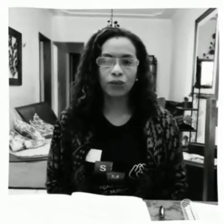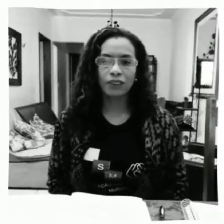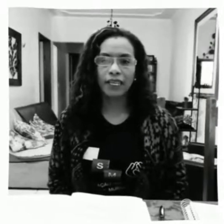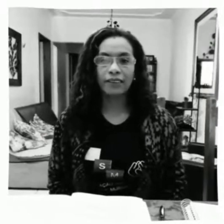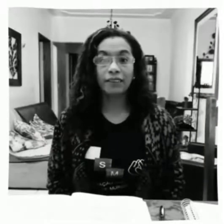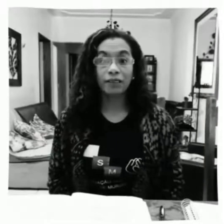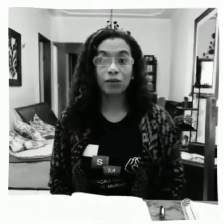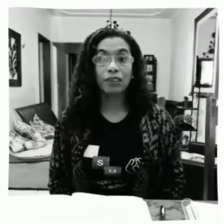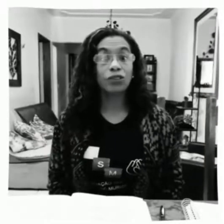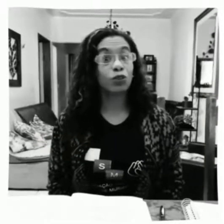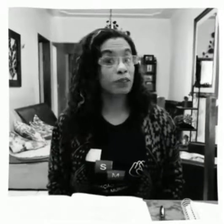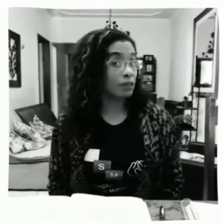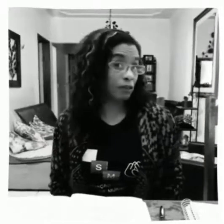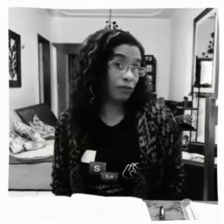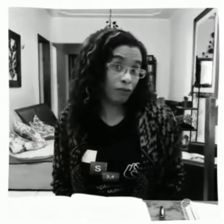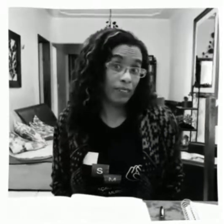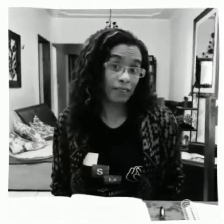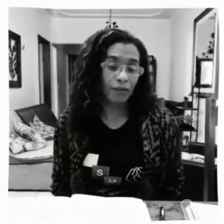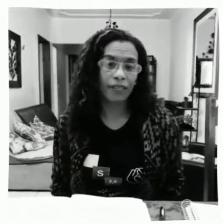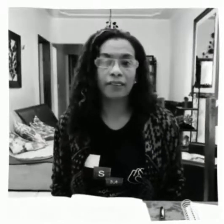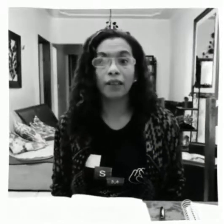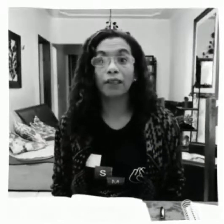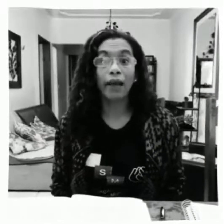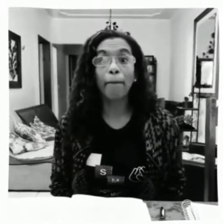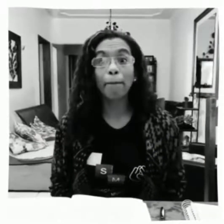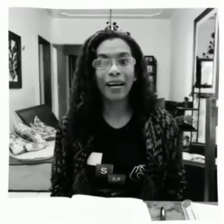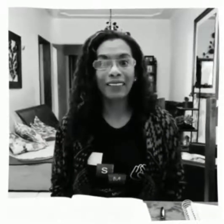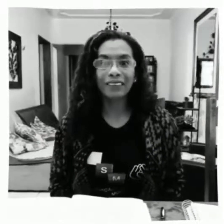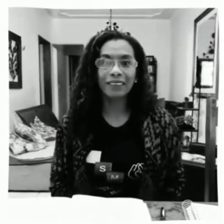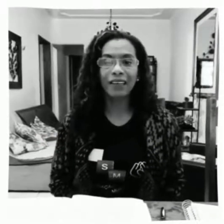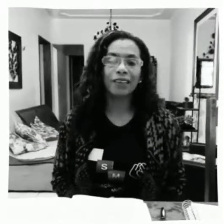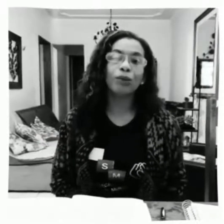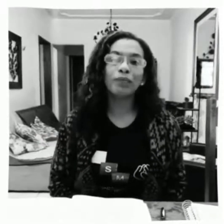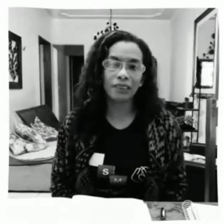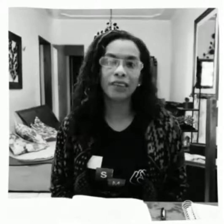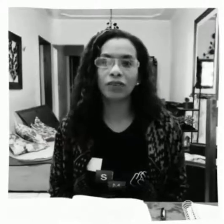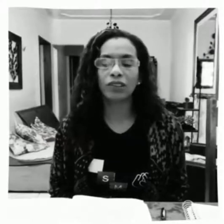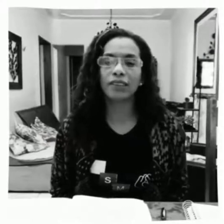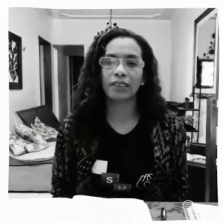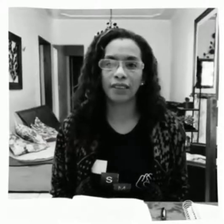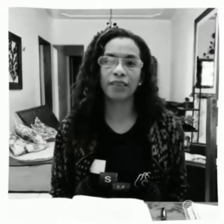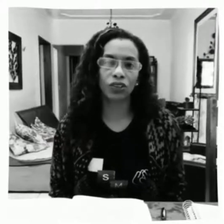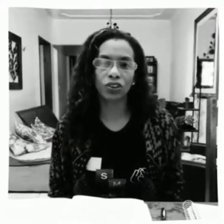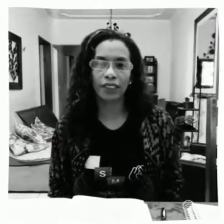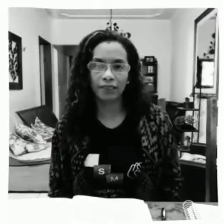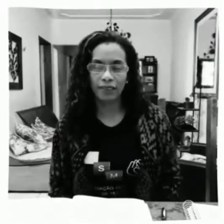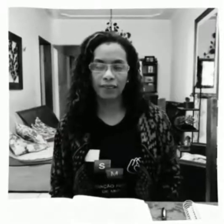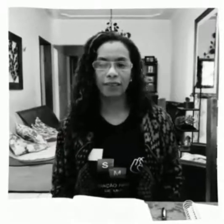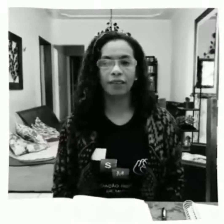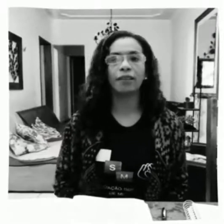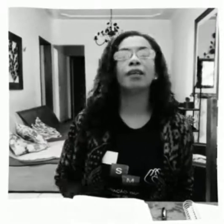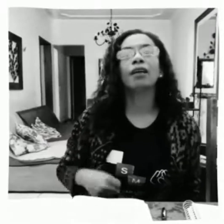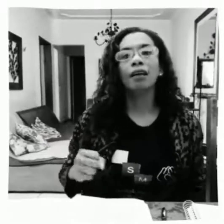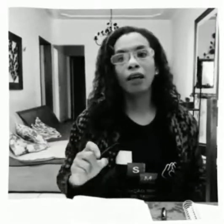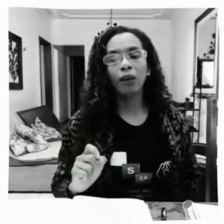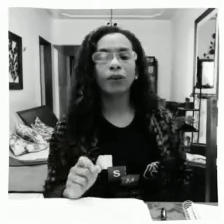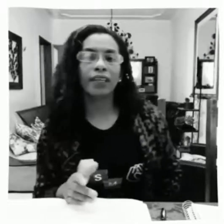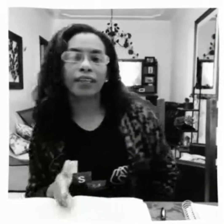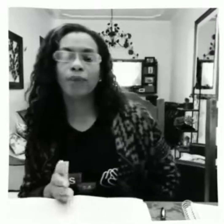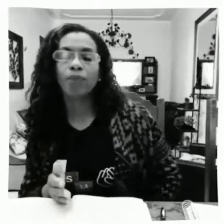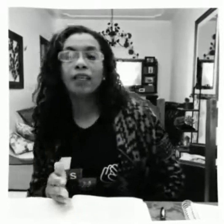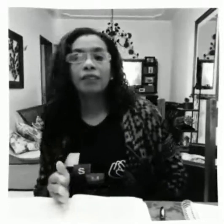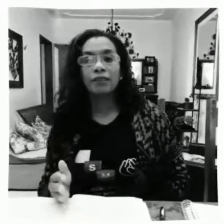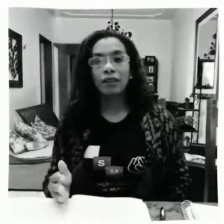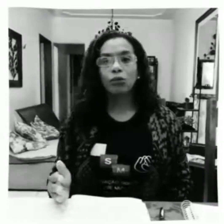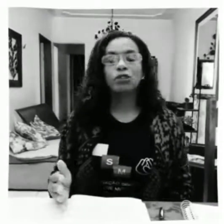das atividades e as coisas que a gente precisa fazer. Que é a base da língua brasileira de sinais que a gente tem que ser seguida. É o